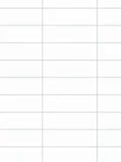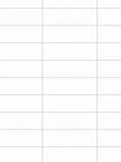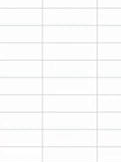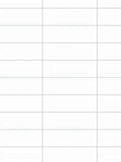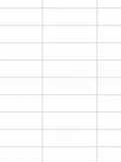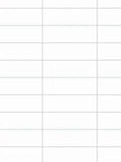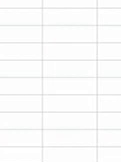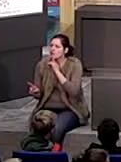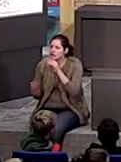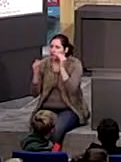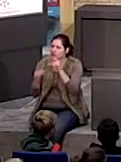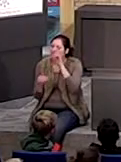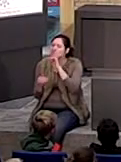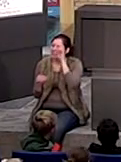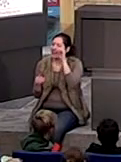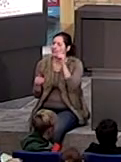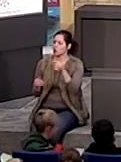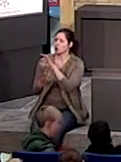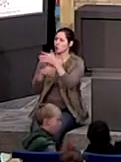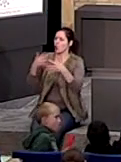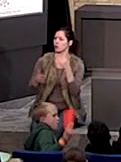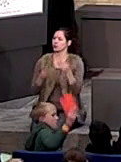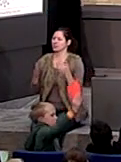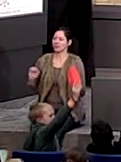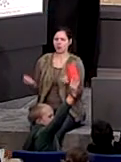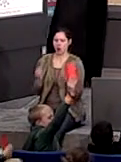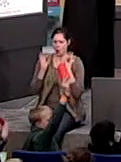Wie denkt dat een robot orde kan houden in de klas?